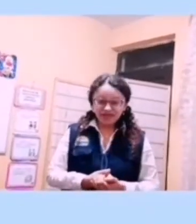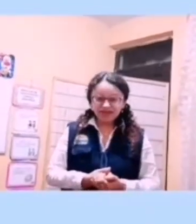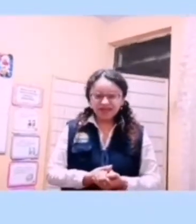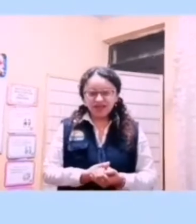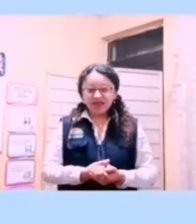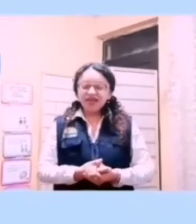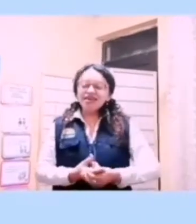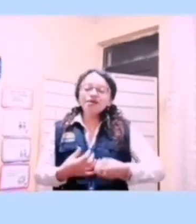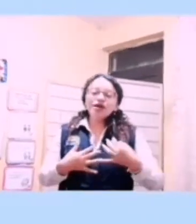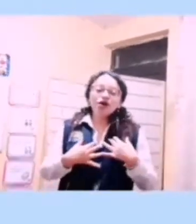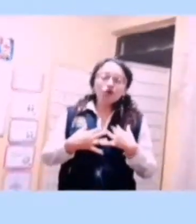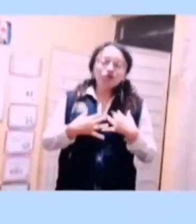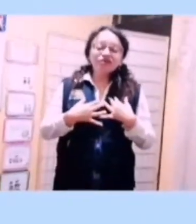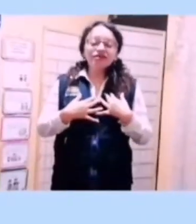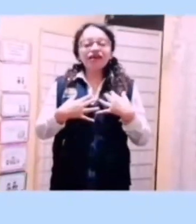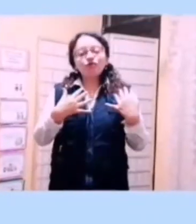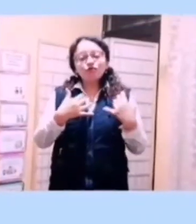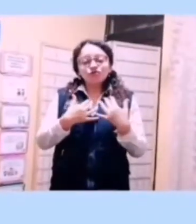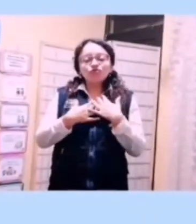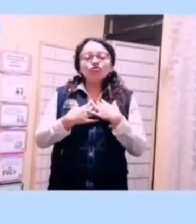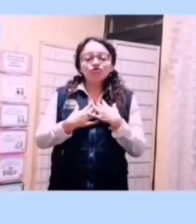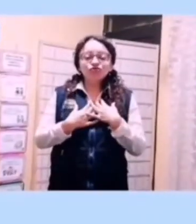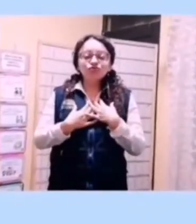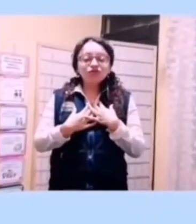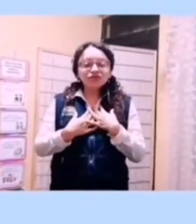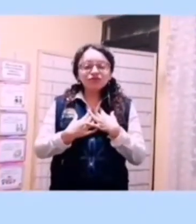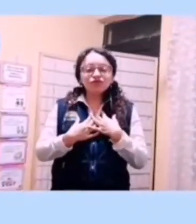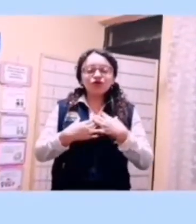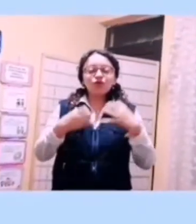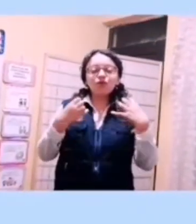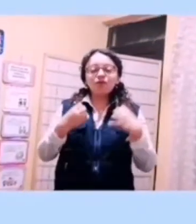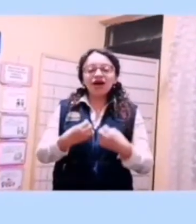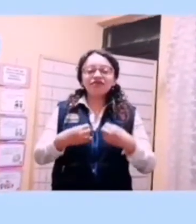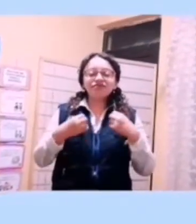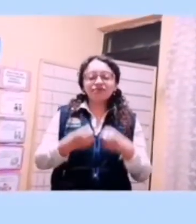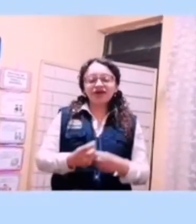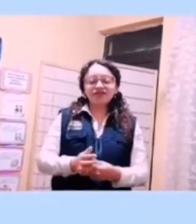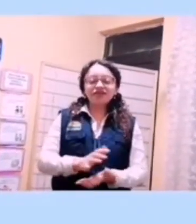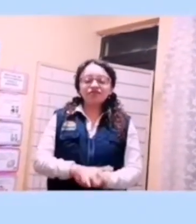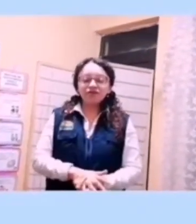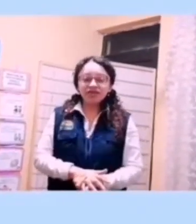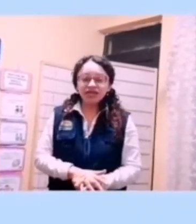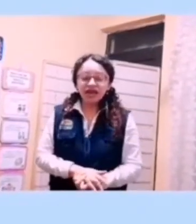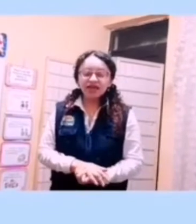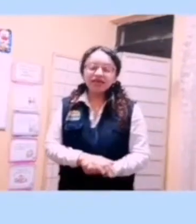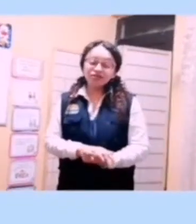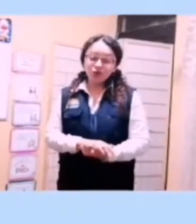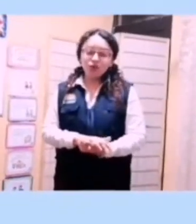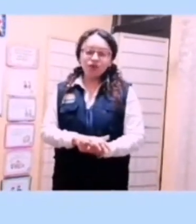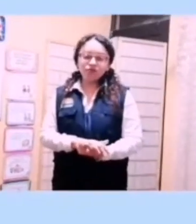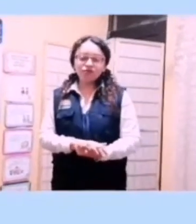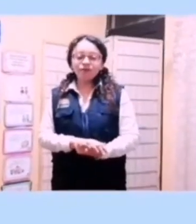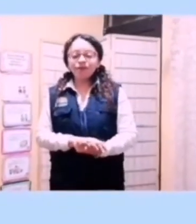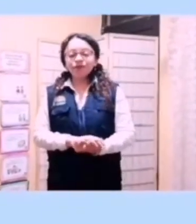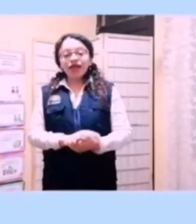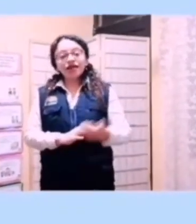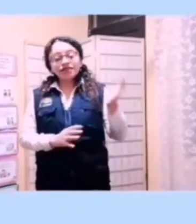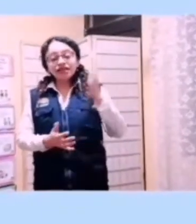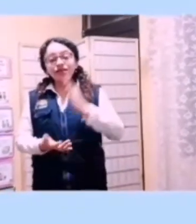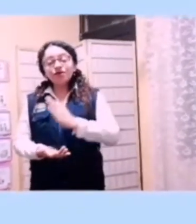Y que mejor Que con nosotros Mismos Como padres Y madres De familia Que somos Así que les voy